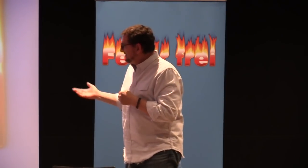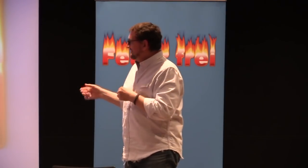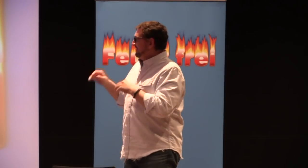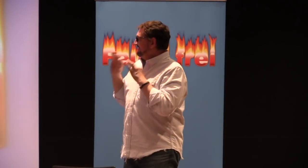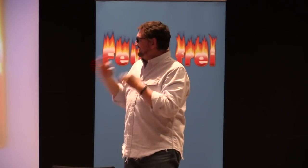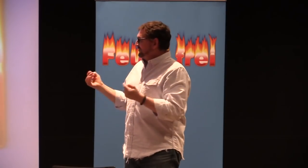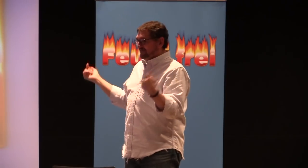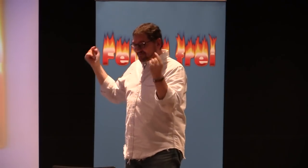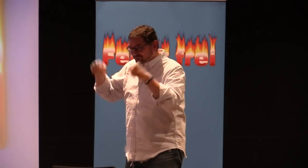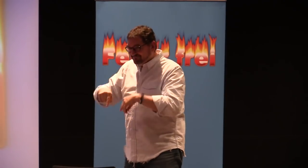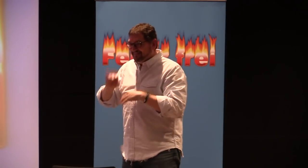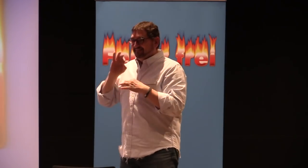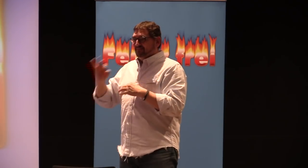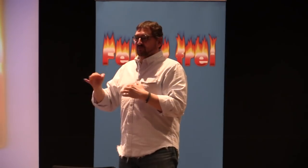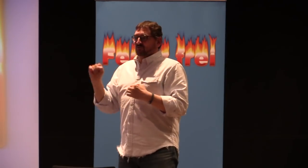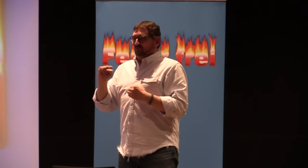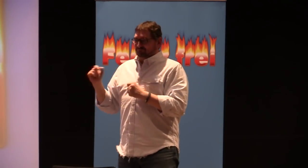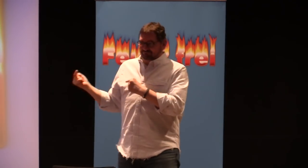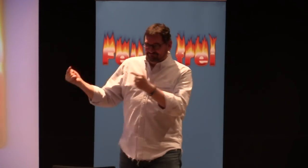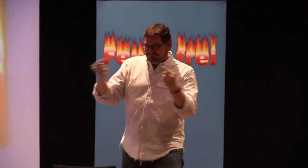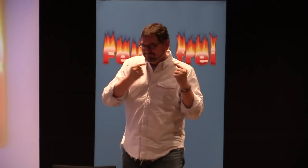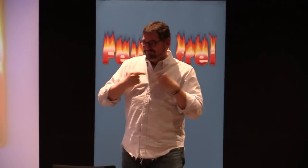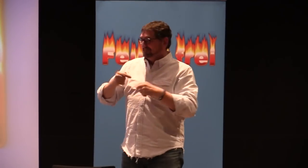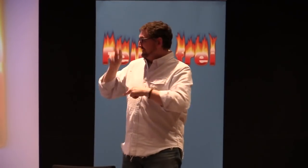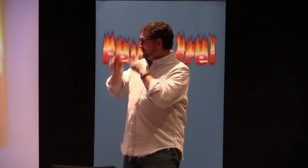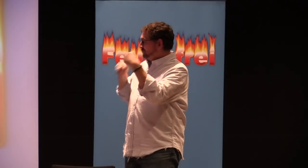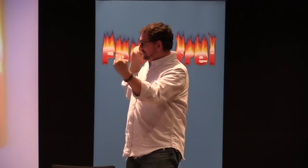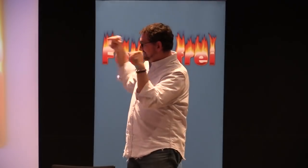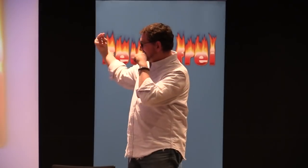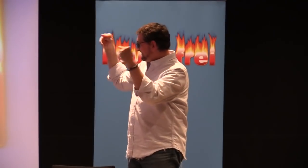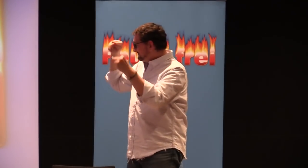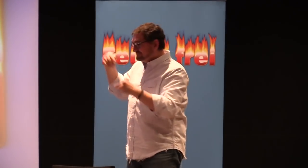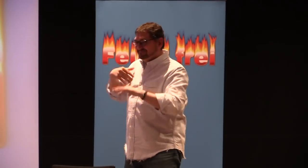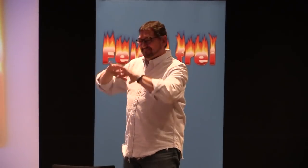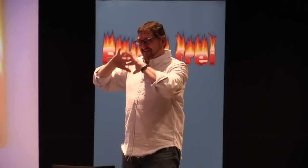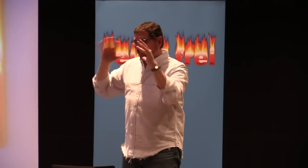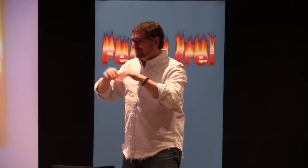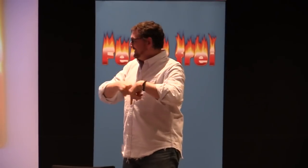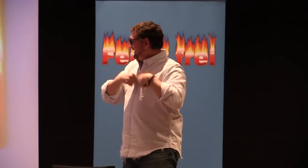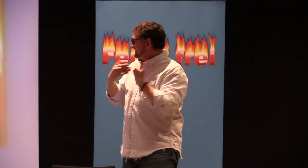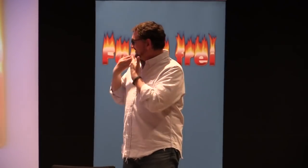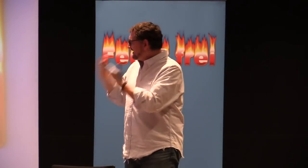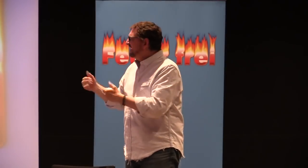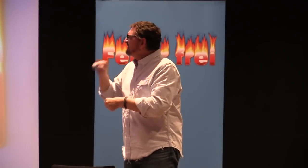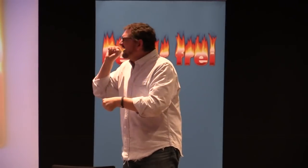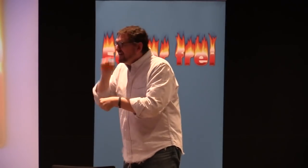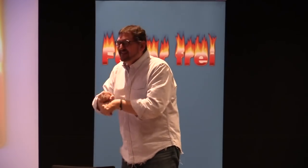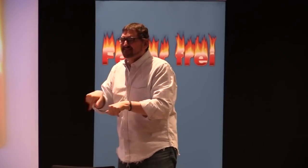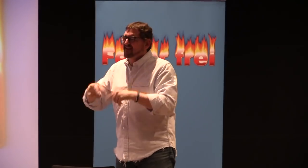jetzt aus Zeitgründen langsam zum Ende kommen. Ich danke meinen Podiumsteilnehmern. Teilnehmern, dass sie teilweise weite Wege auf